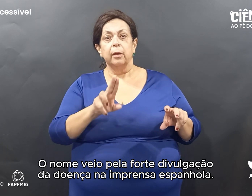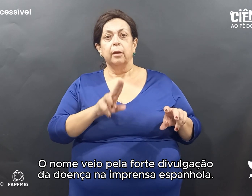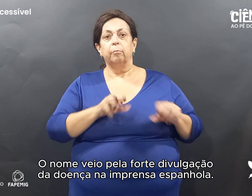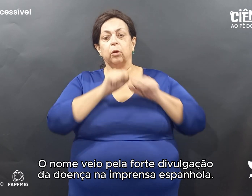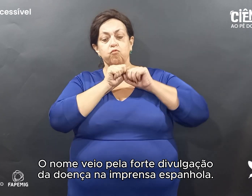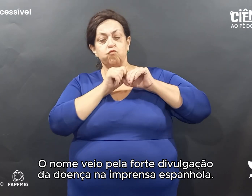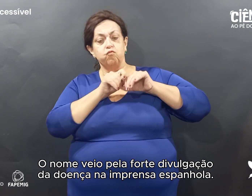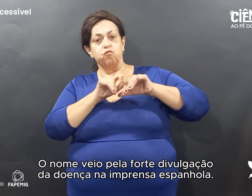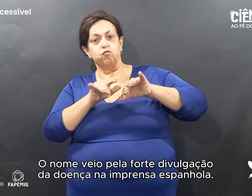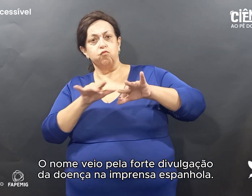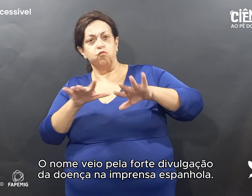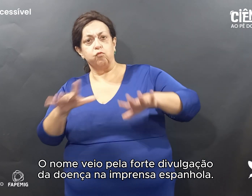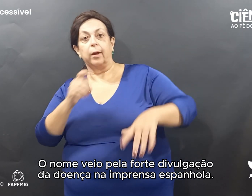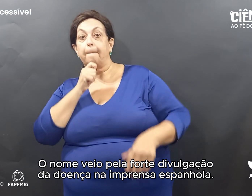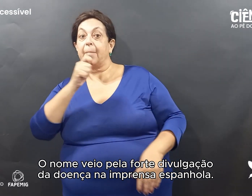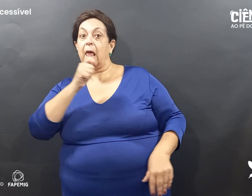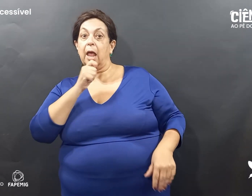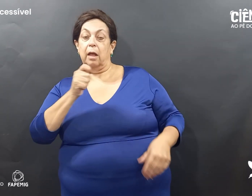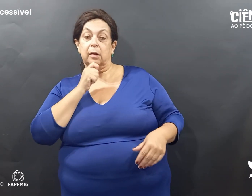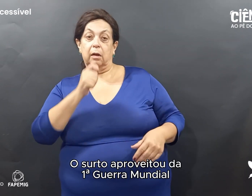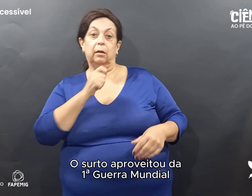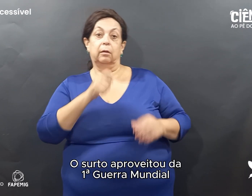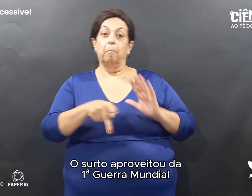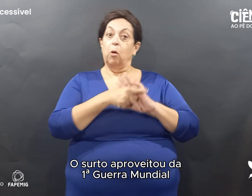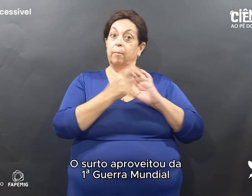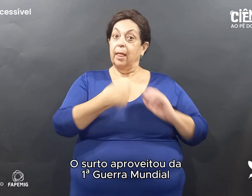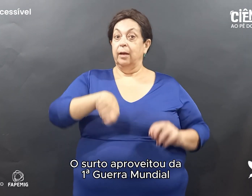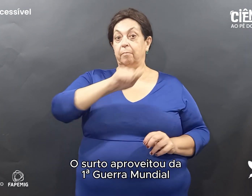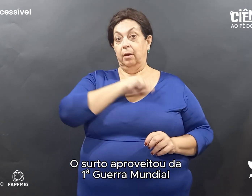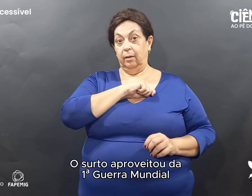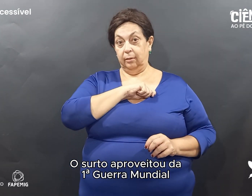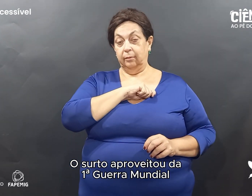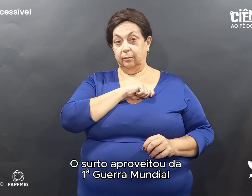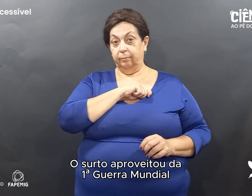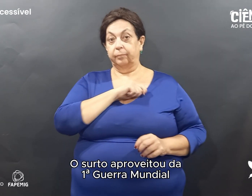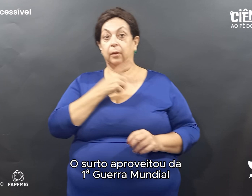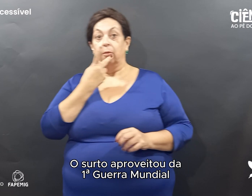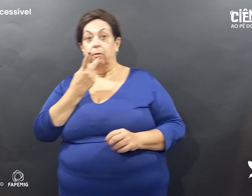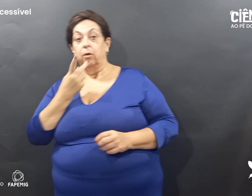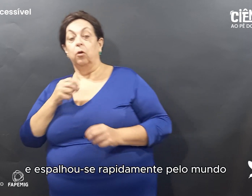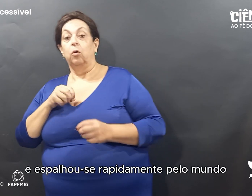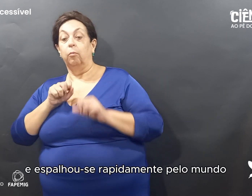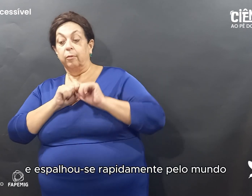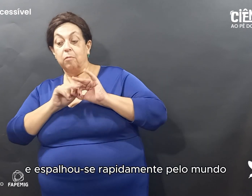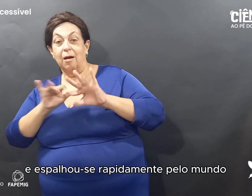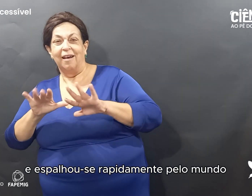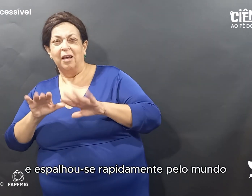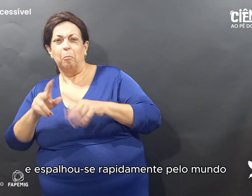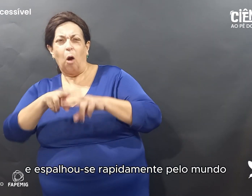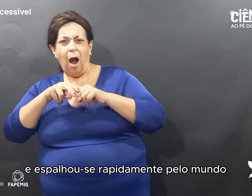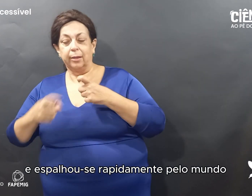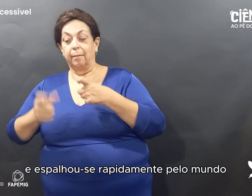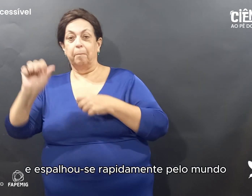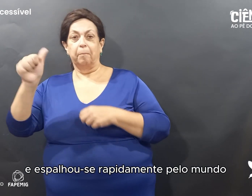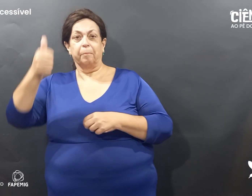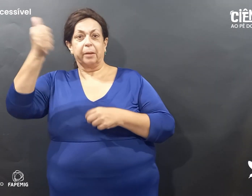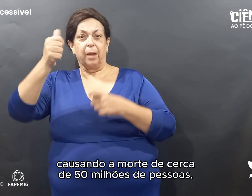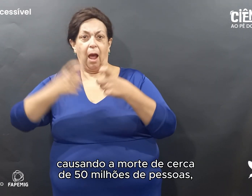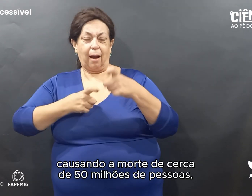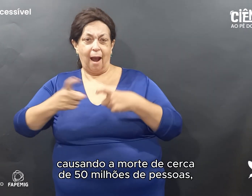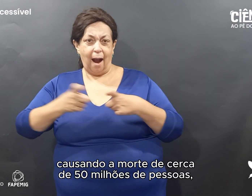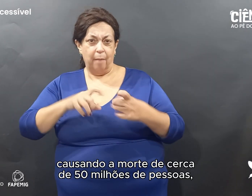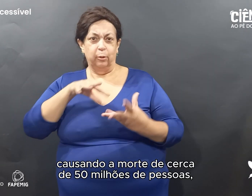da doença na imprensa espanhola. O surto aproveitou da Primeira Guerra Mundial e espalhou-se rapidamente pelo